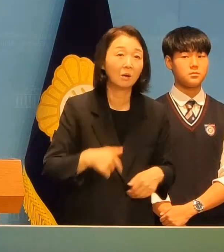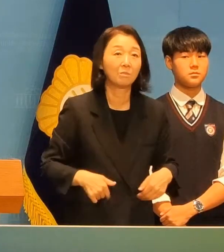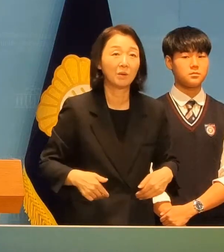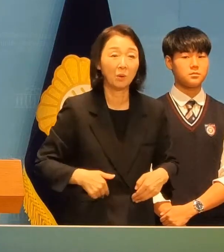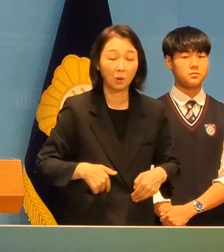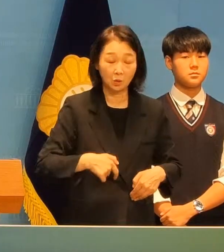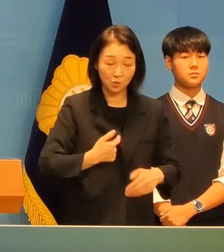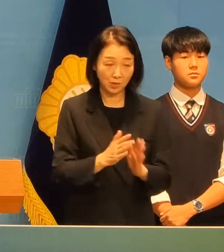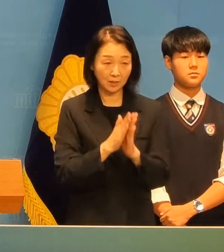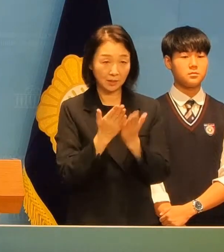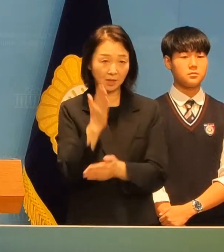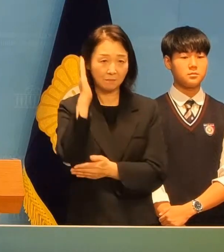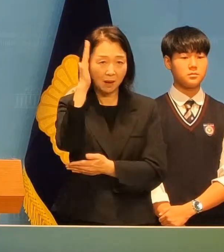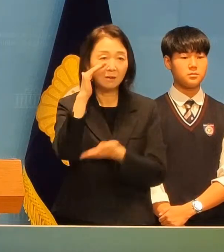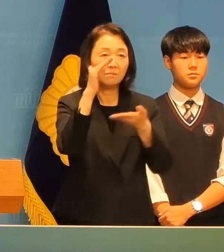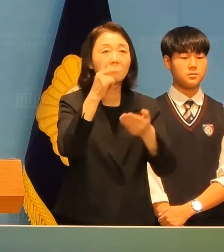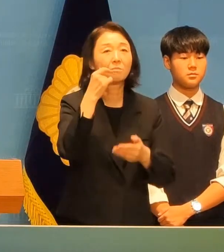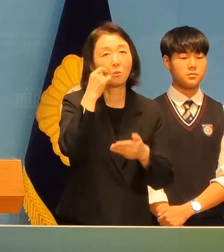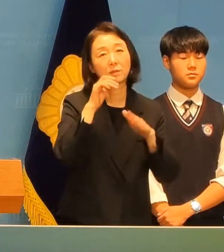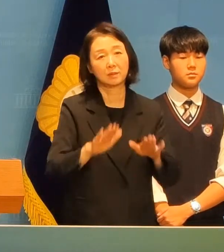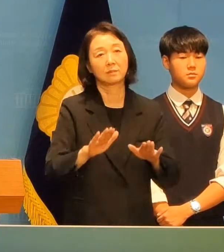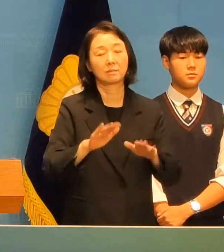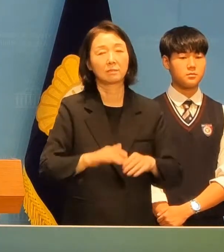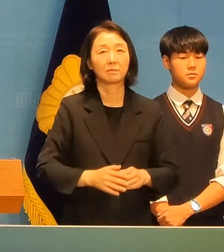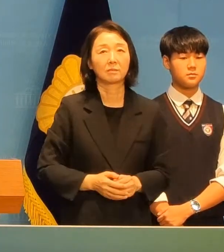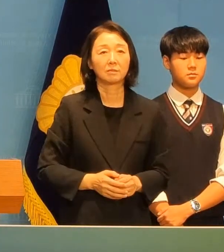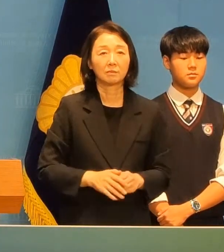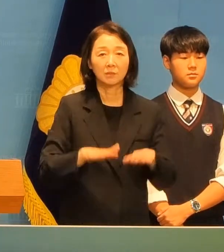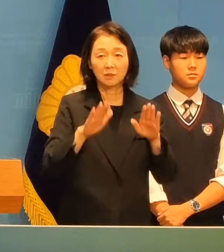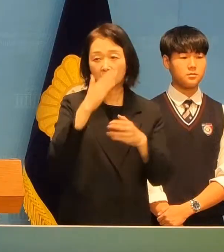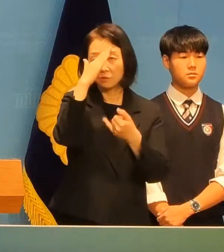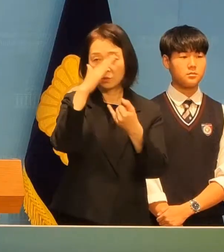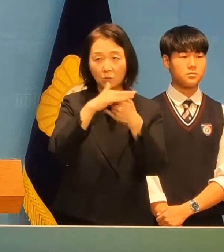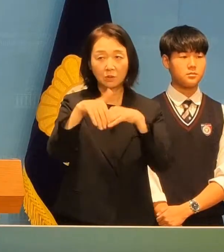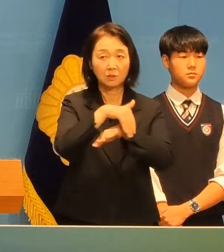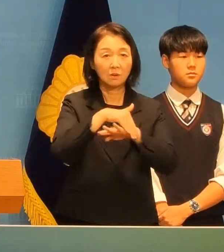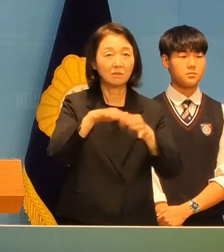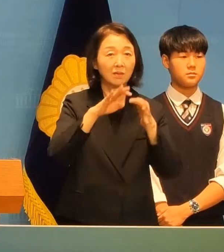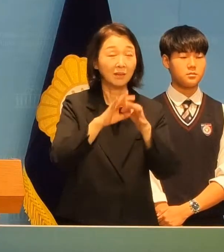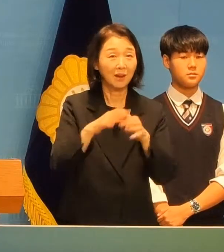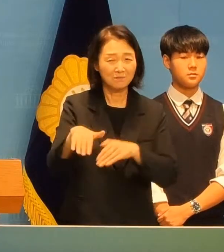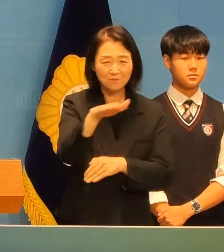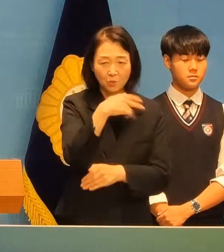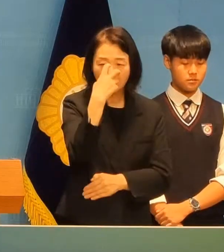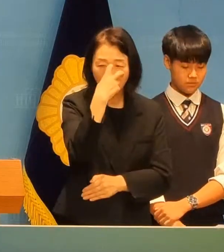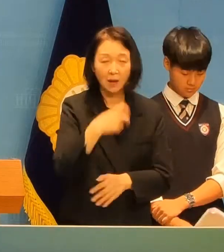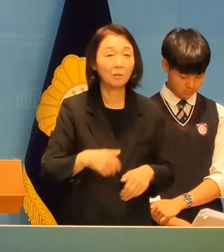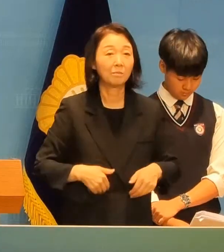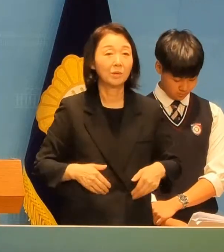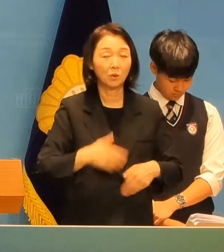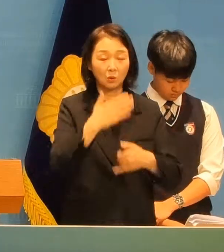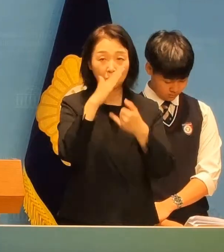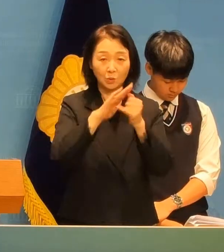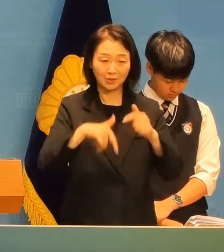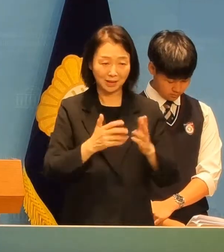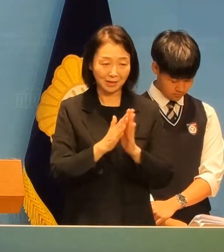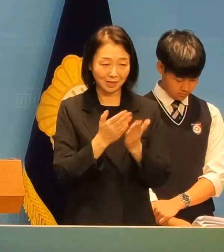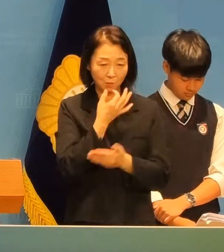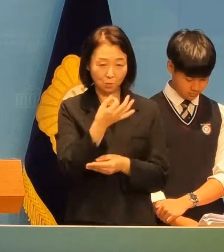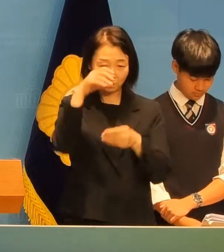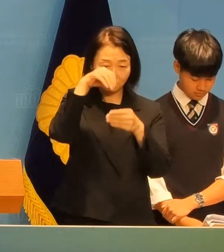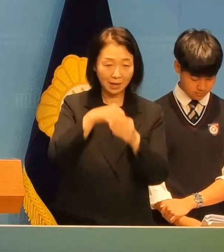당사자가 목소리를 내지 못하고 있는 것이 현실입니다. 현재 청소년 정책에 대한 전반적인 점검과 청소년 당사자의 목소리 반영